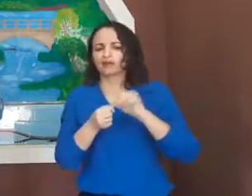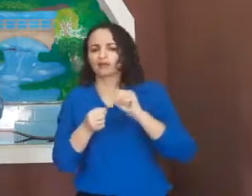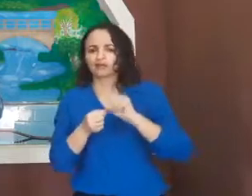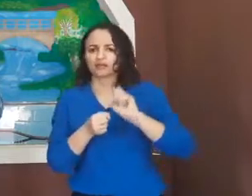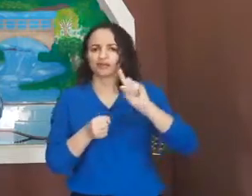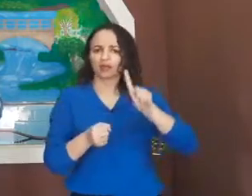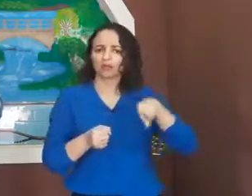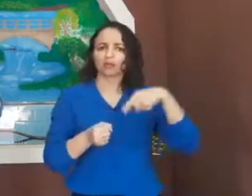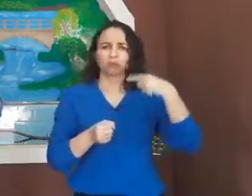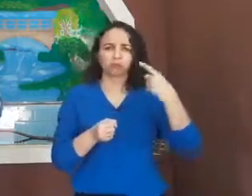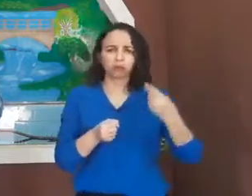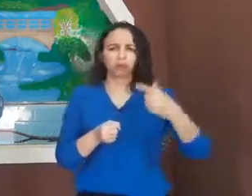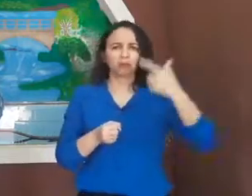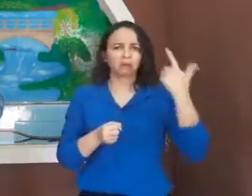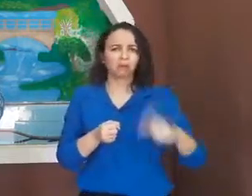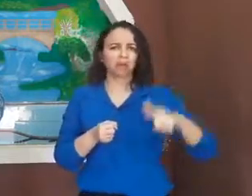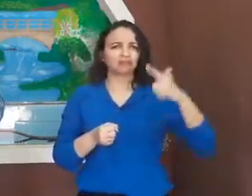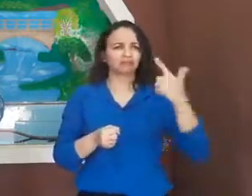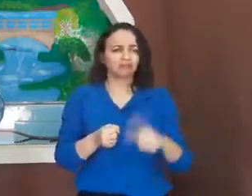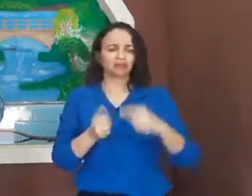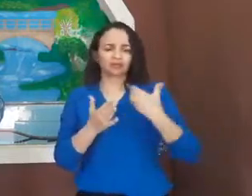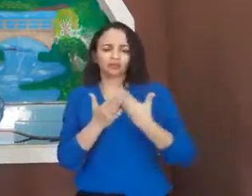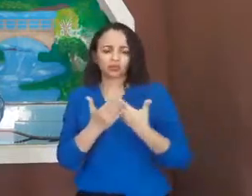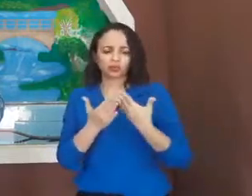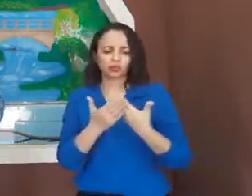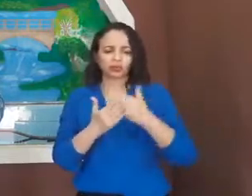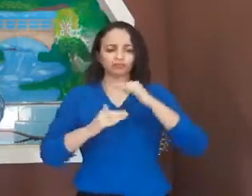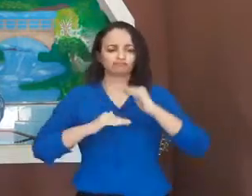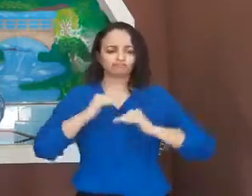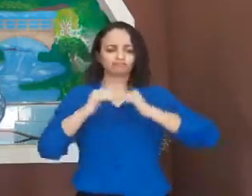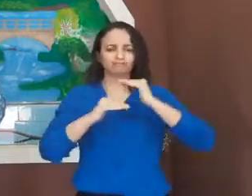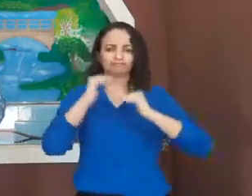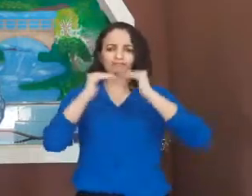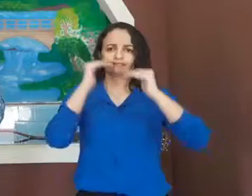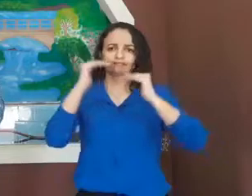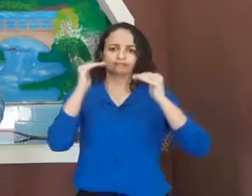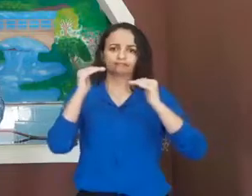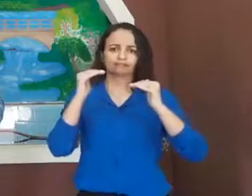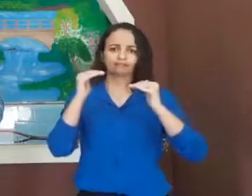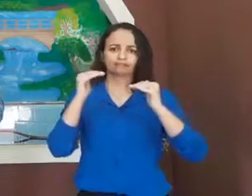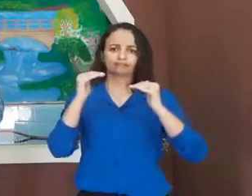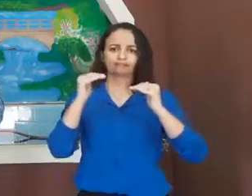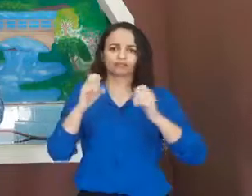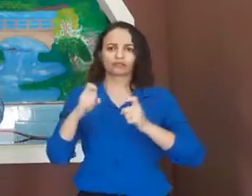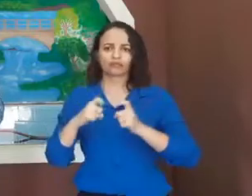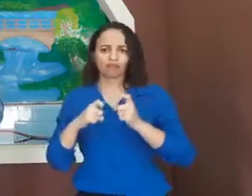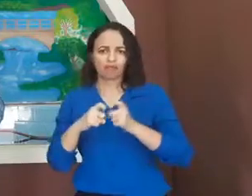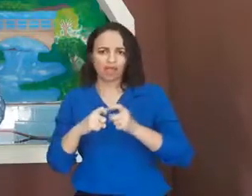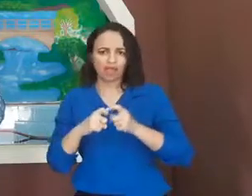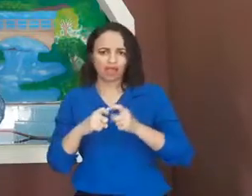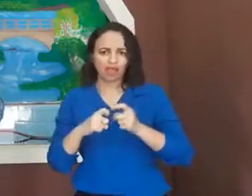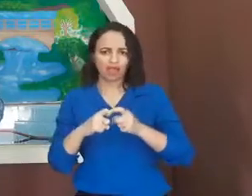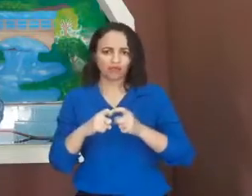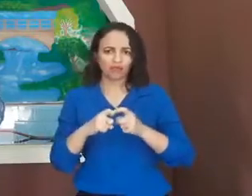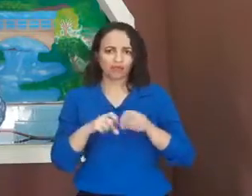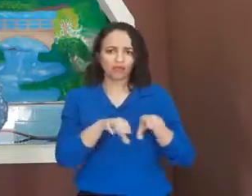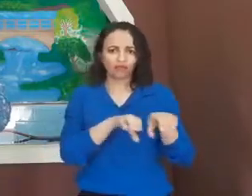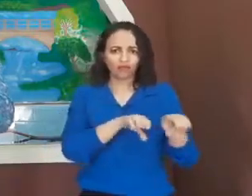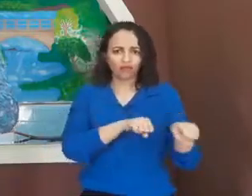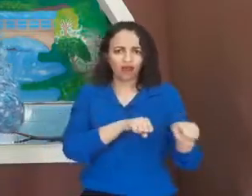e tudo mais. E continua estudando. Não dá para ser médico em 6